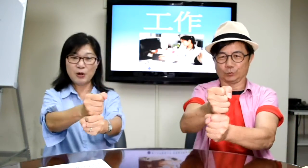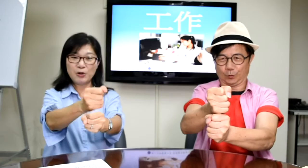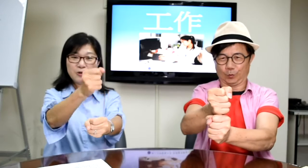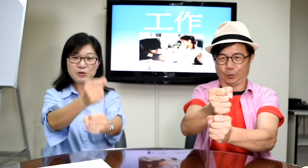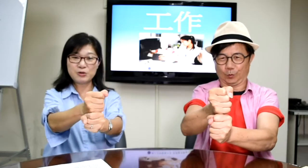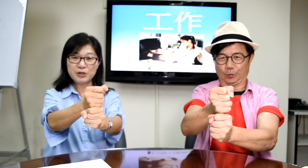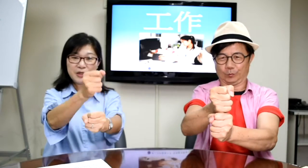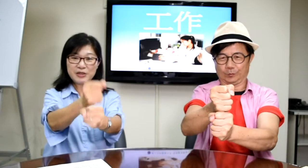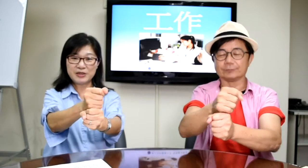工作，